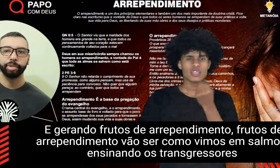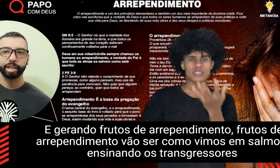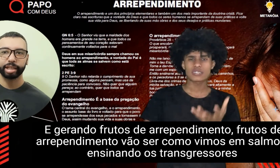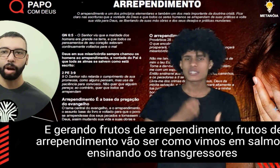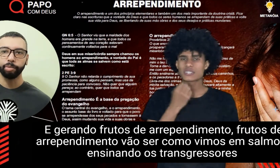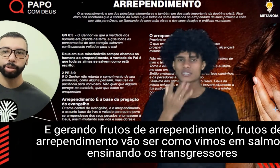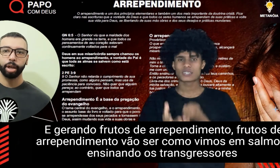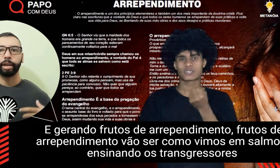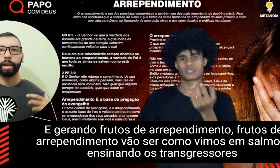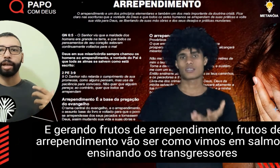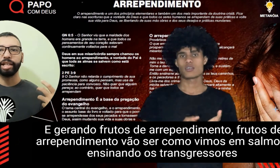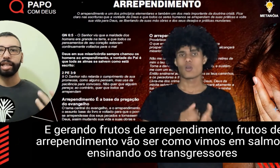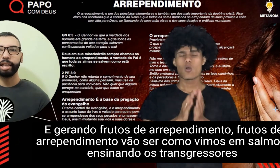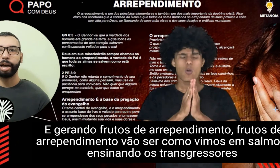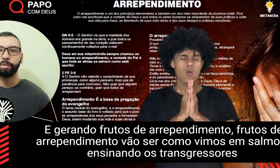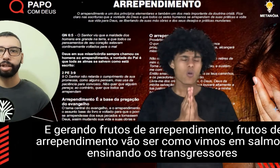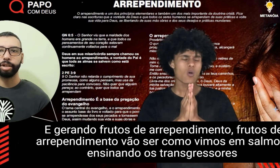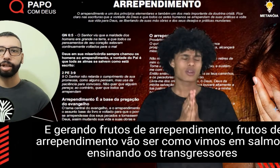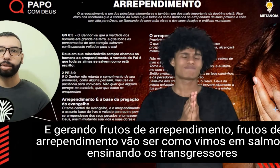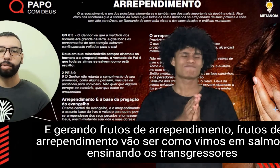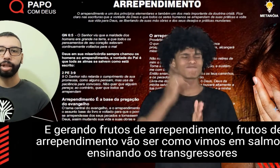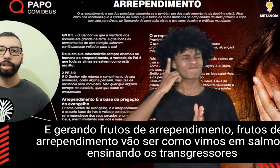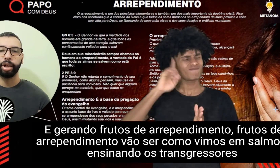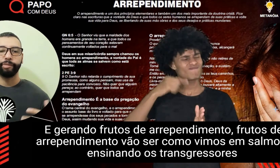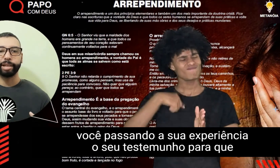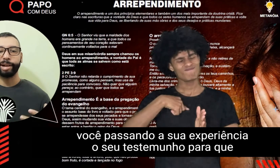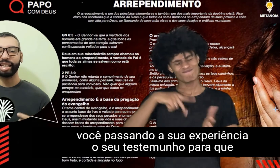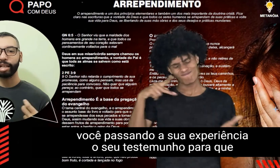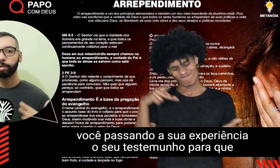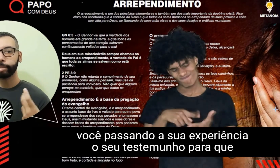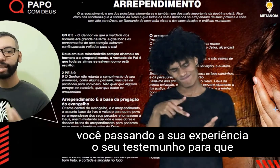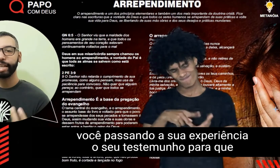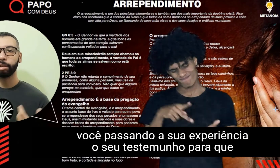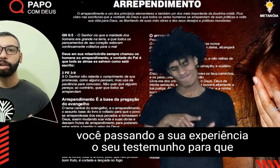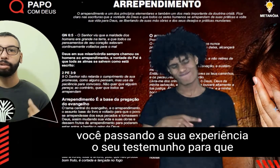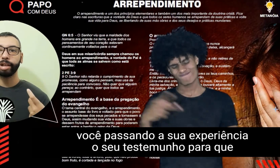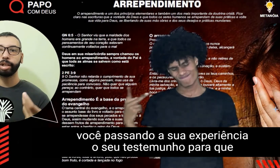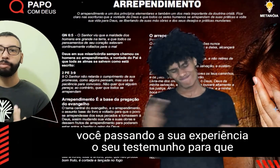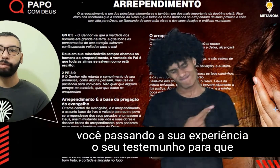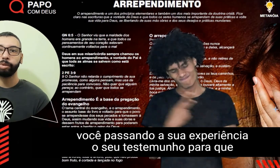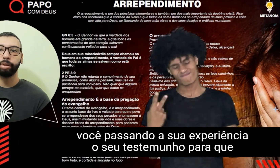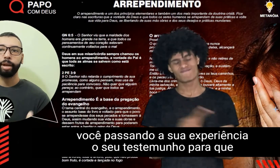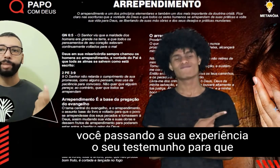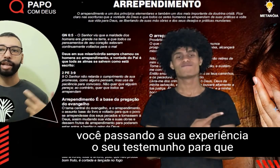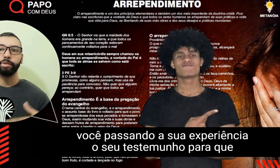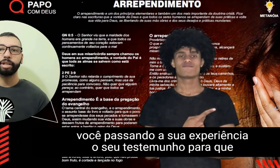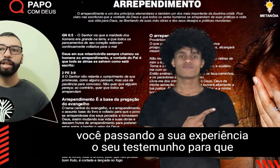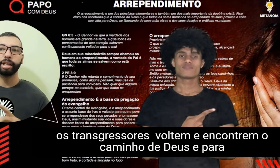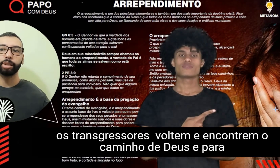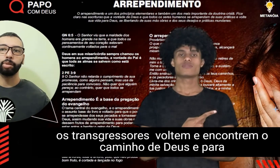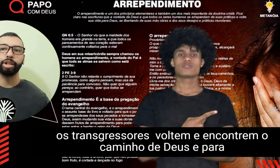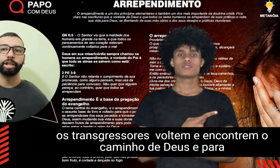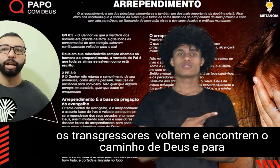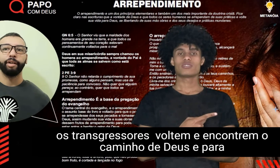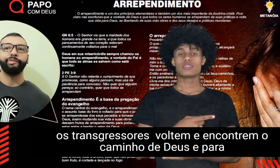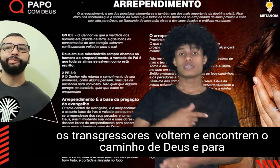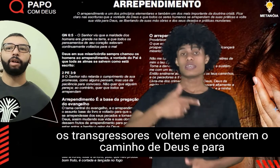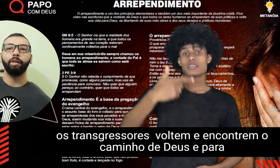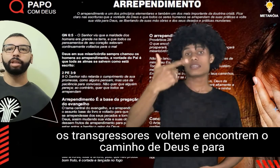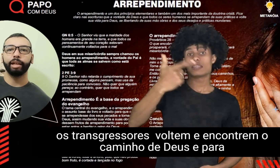como vimos em Salmos, ensinando os transgressores, você passando a sua experiência, o seu testemunho, para que os